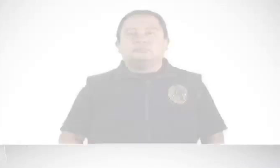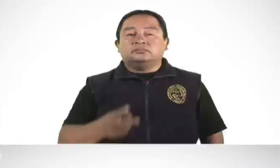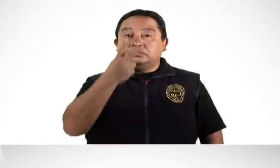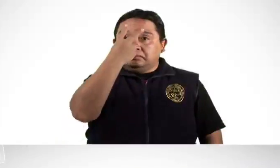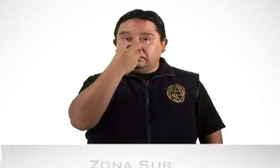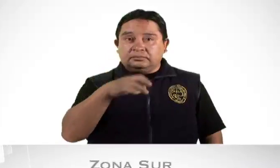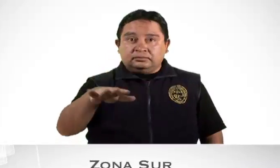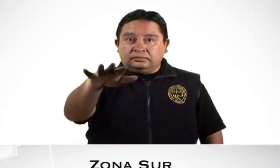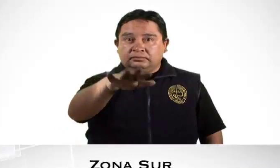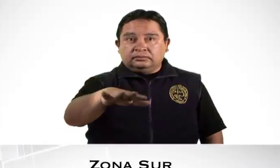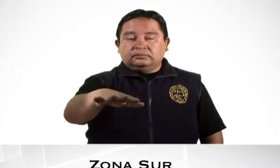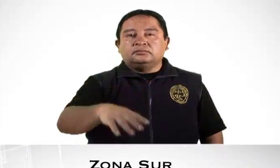Zona Sur.